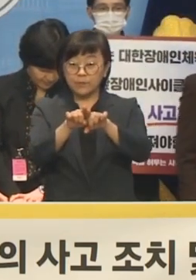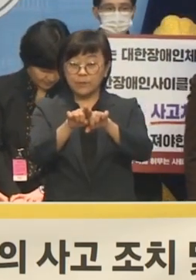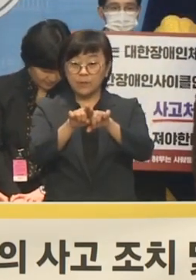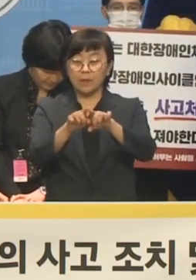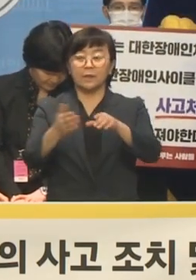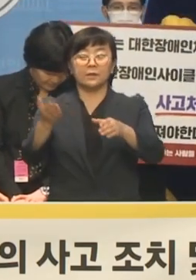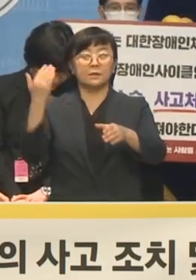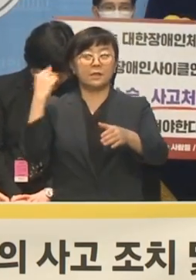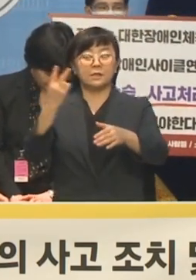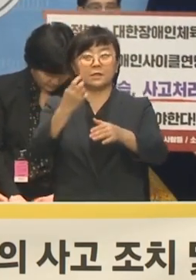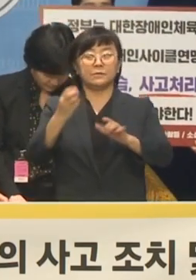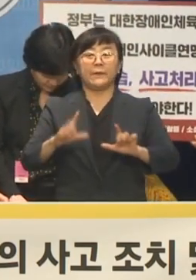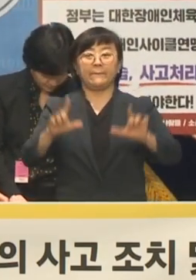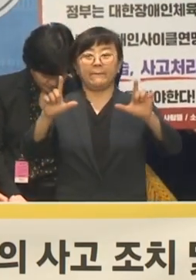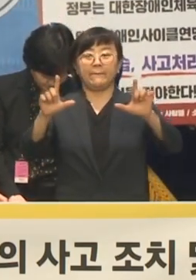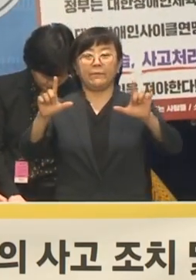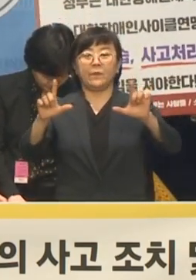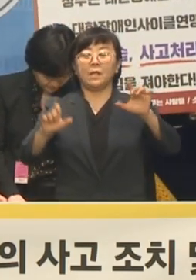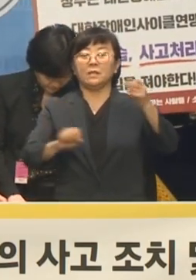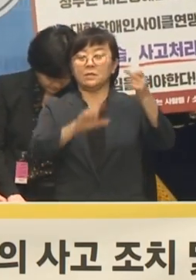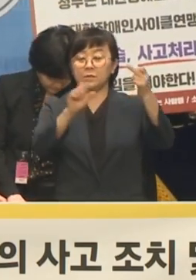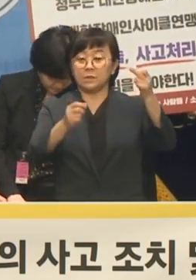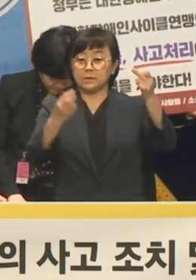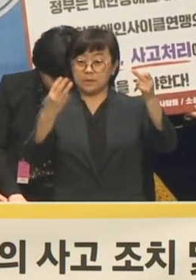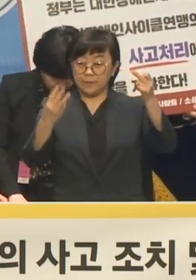지난 2023년 12월 3일